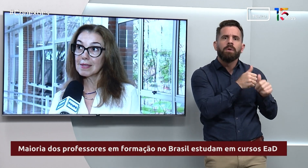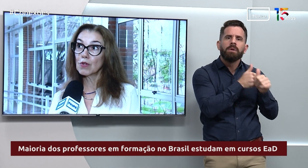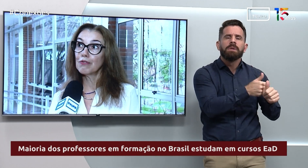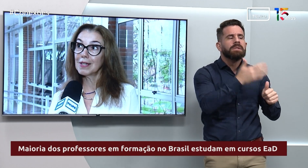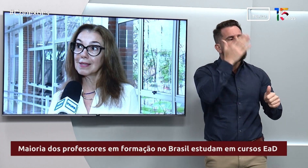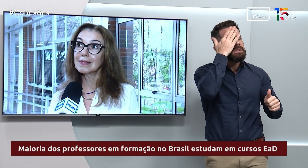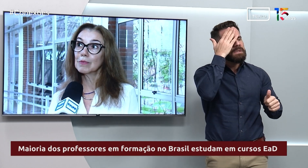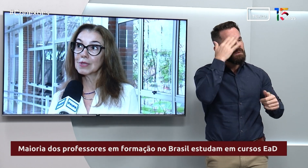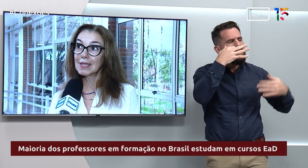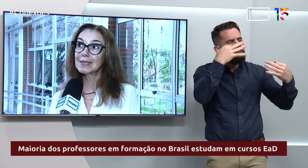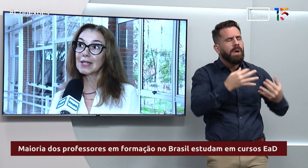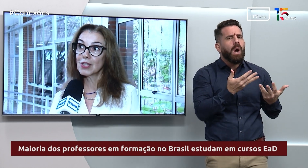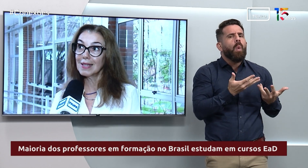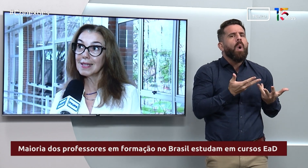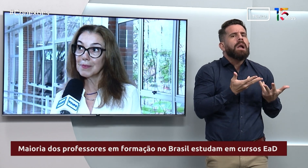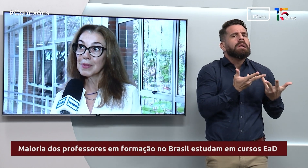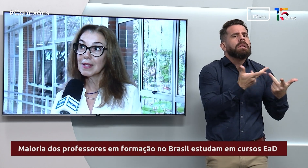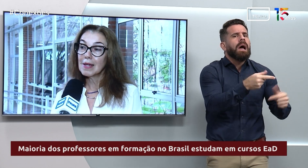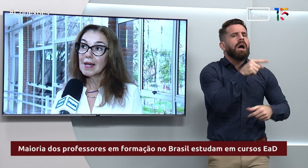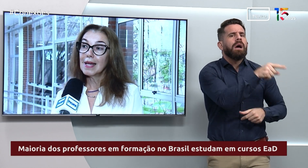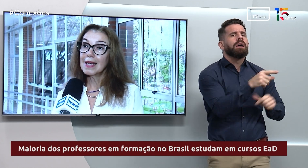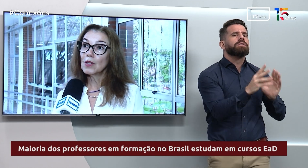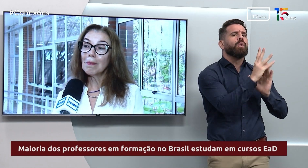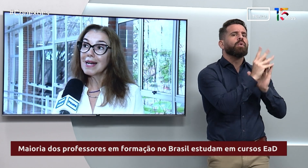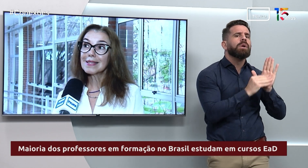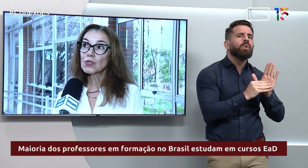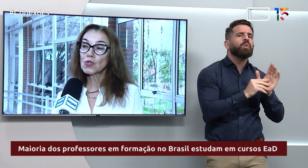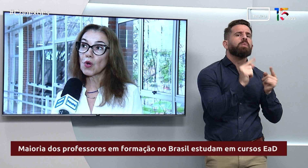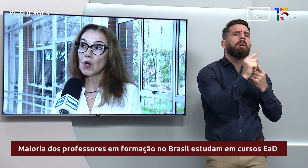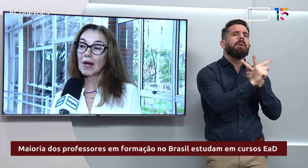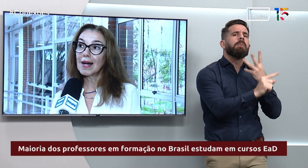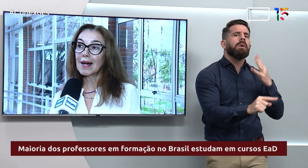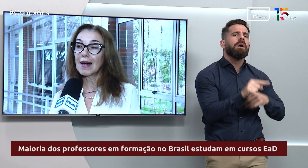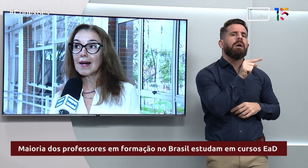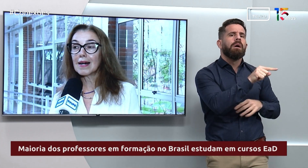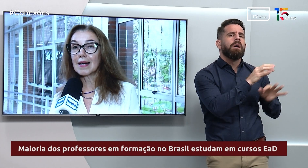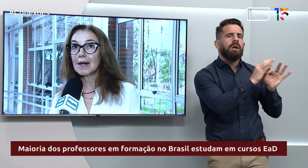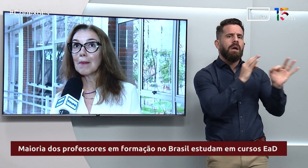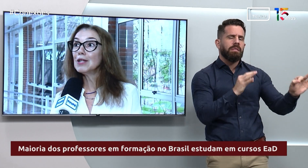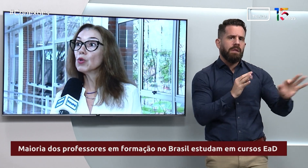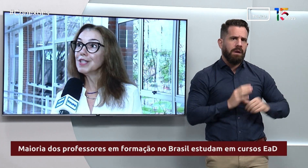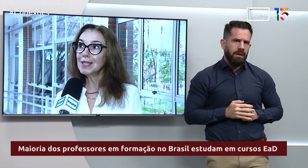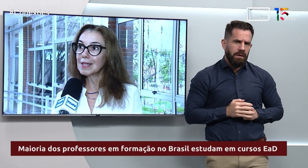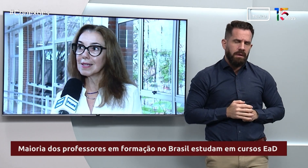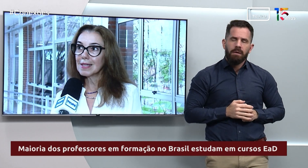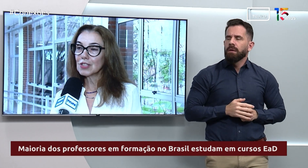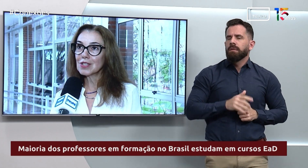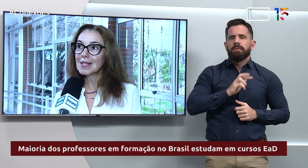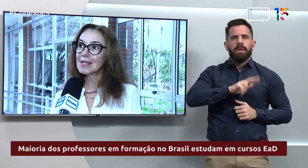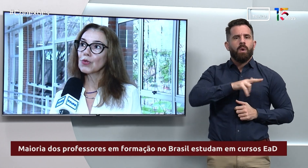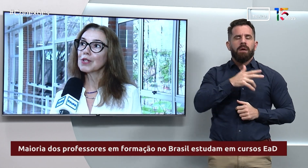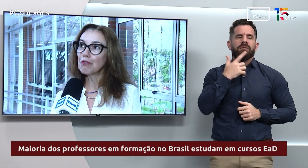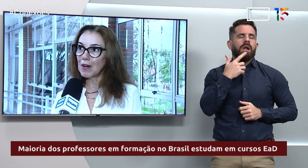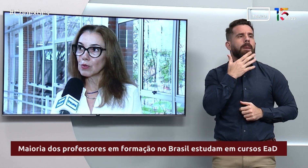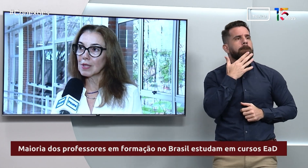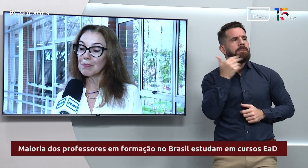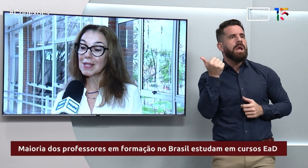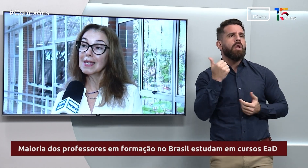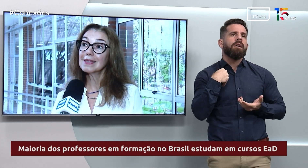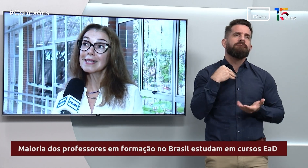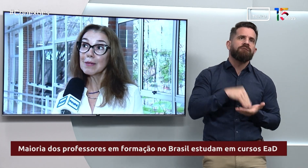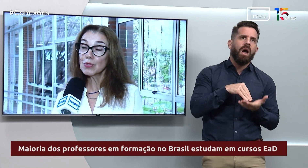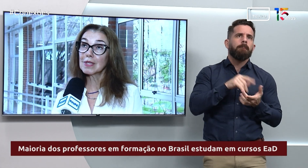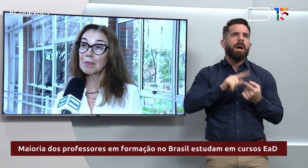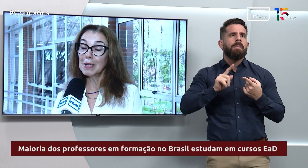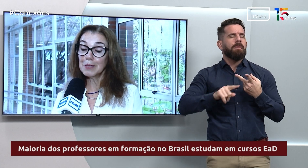desse ensino ofertado na modalidade EAD. Não basta só a melhoria, dizer aqui o que falta,